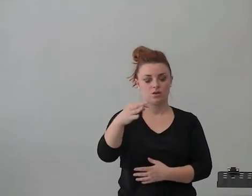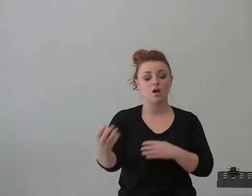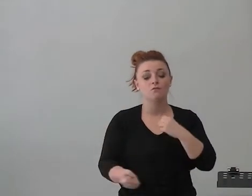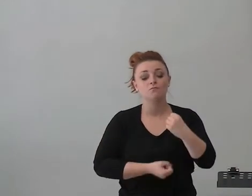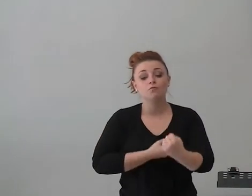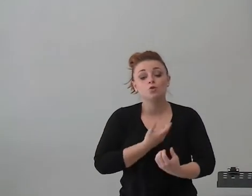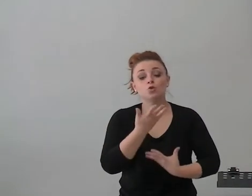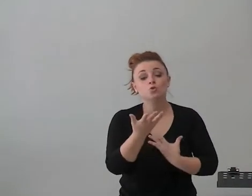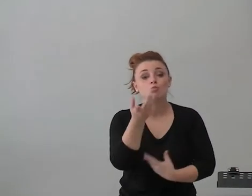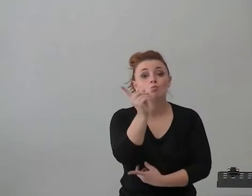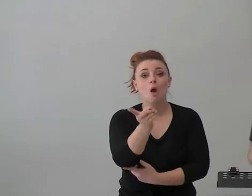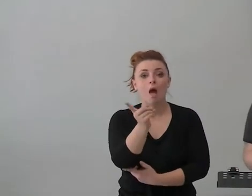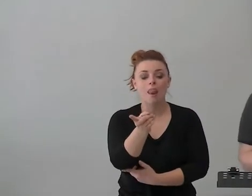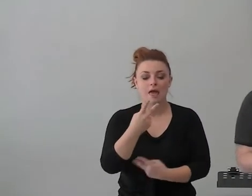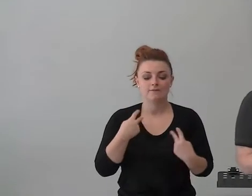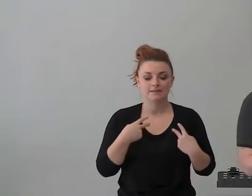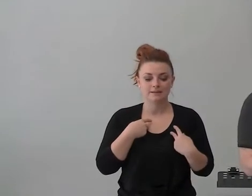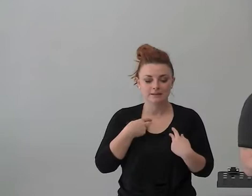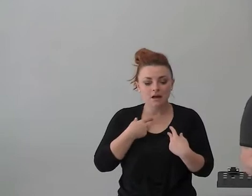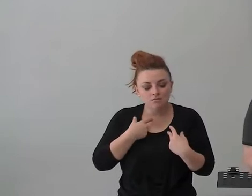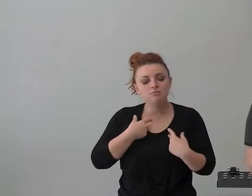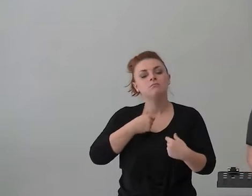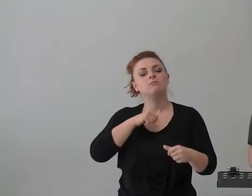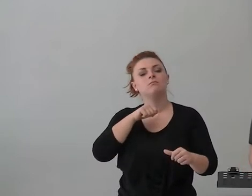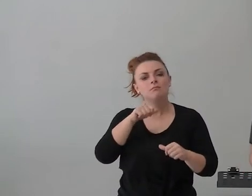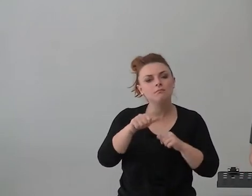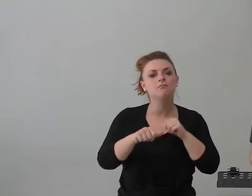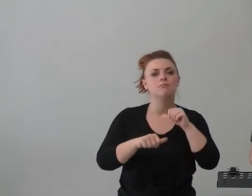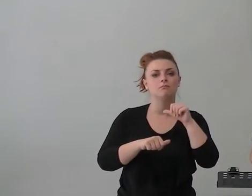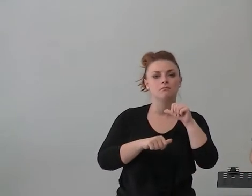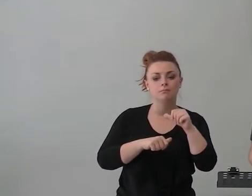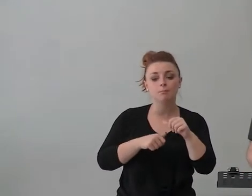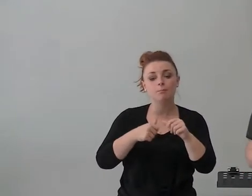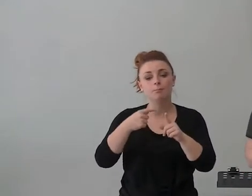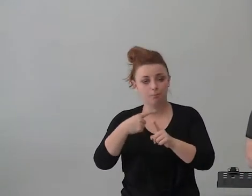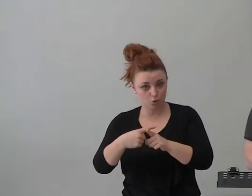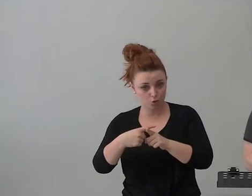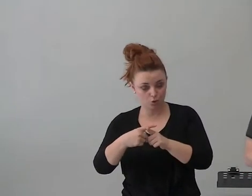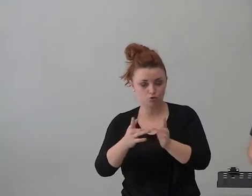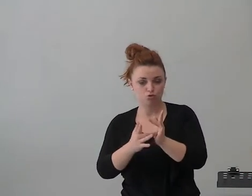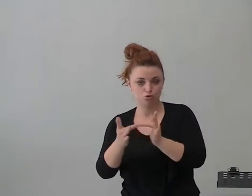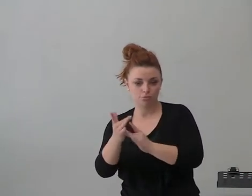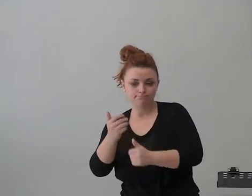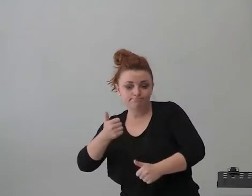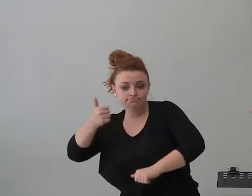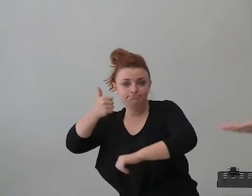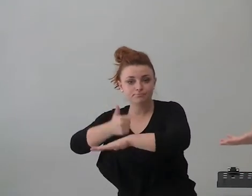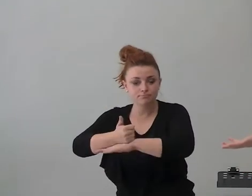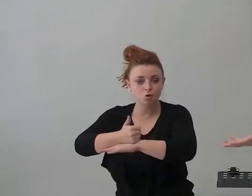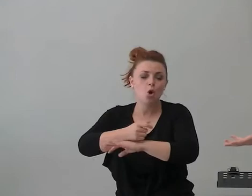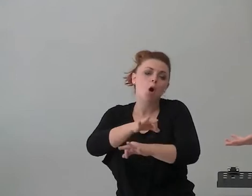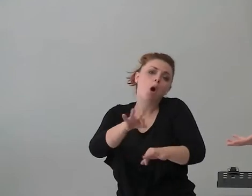nella nostra vita, il mettere Gesù al primo posto, il presentare altri a